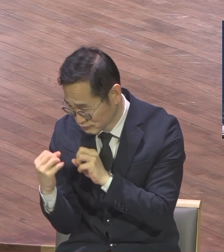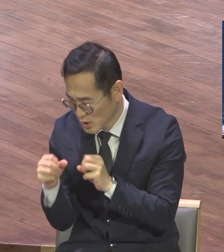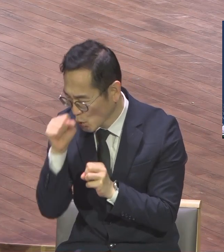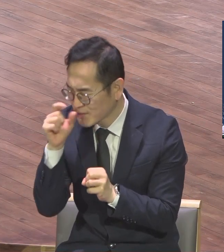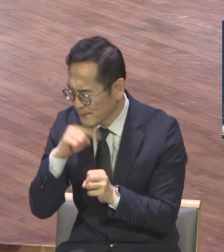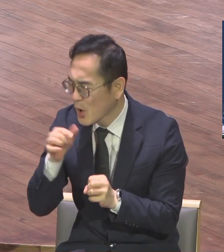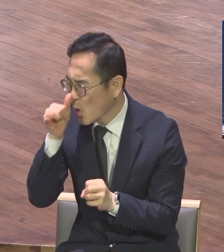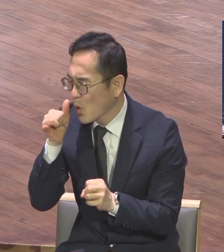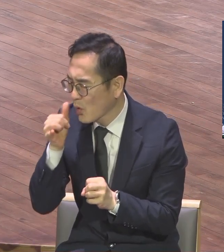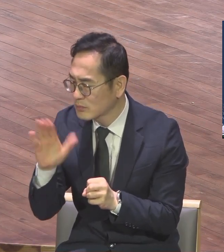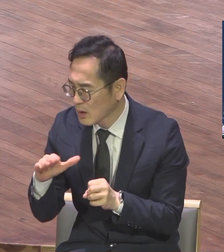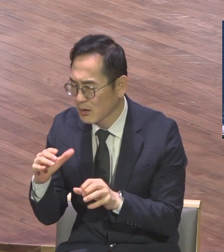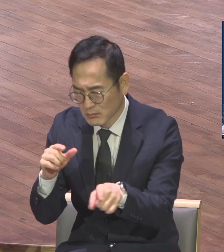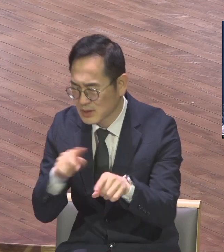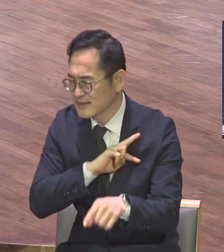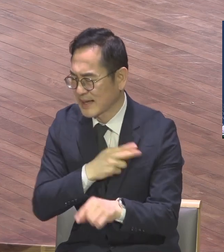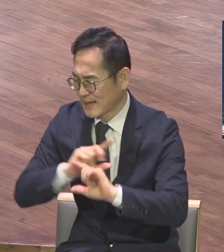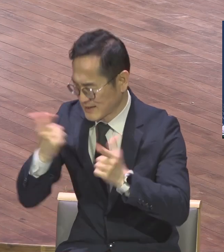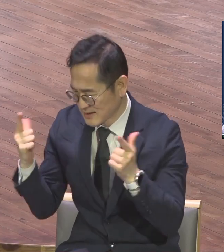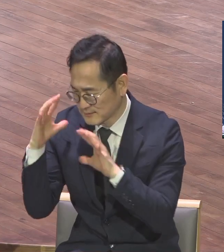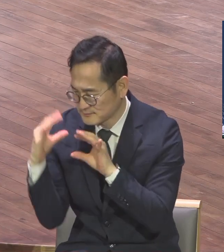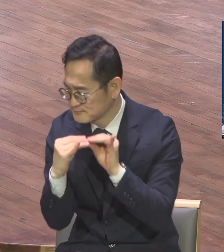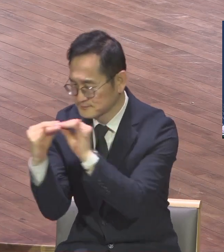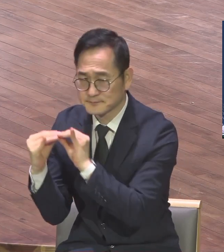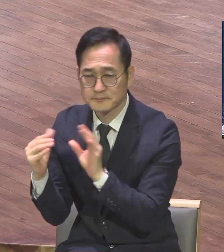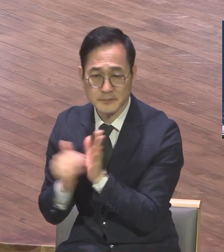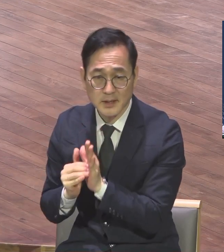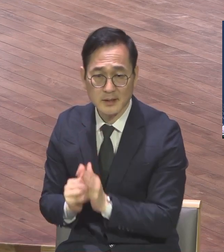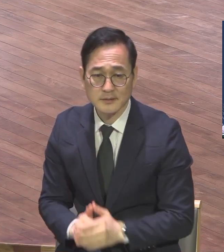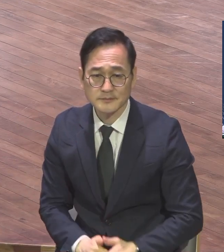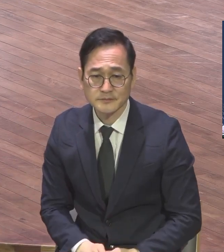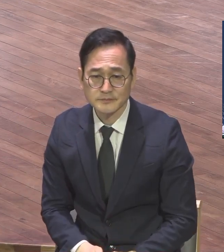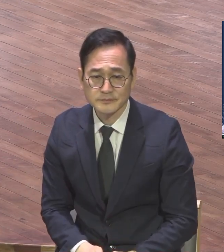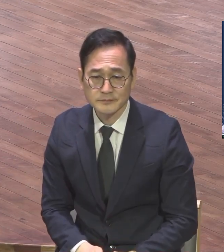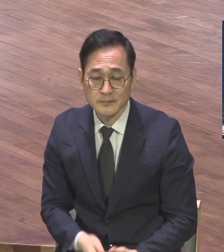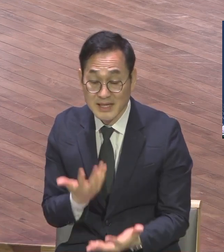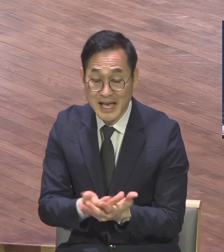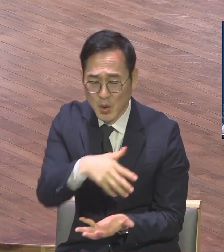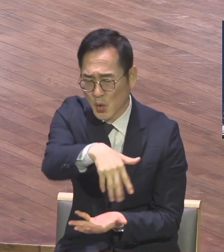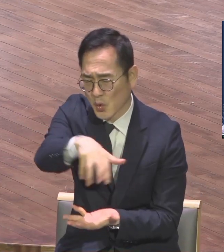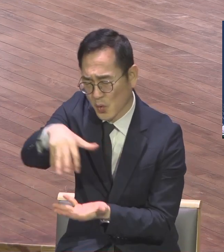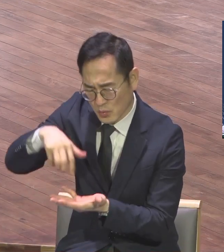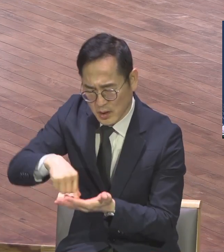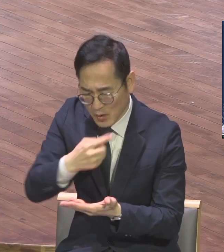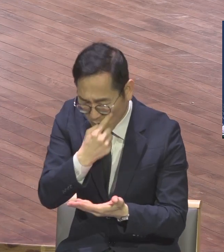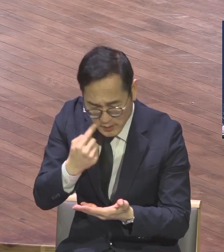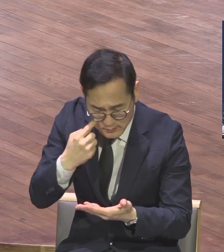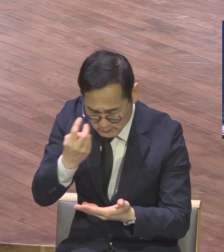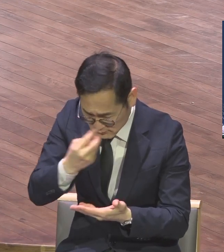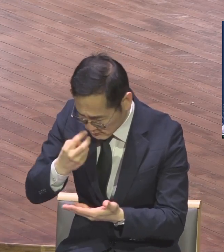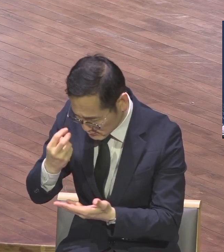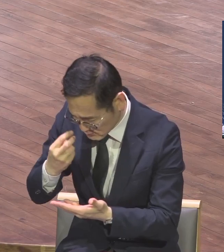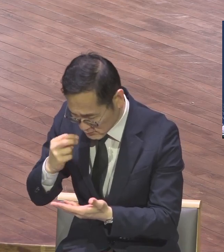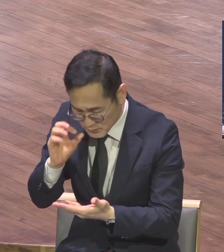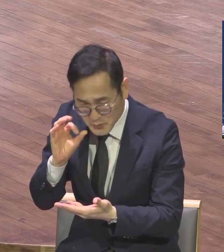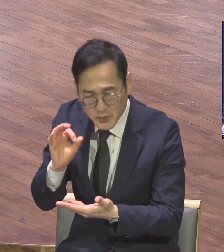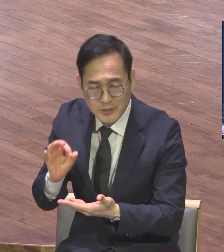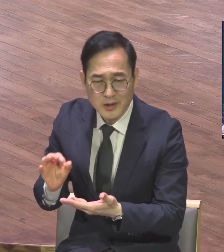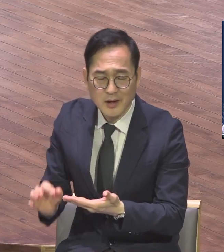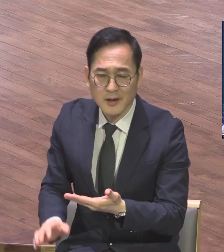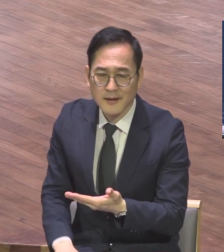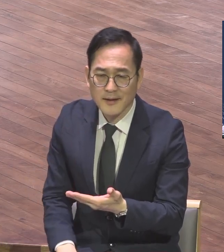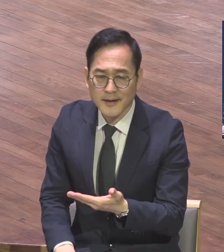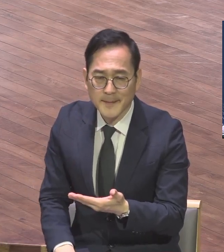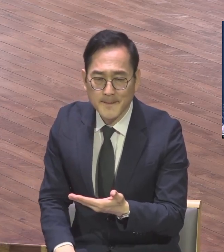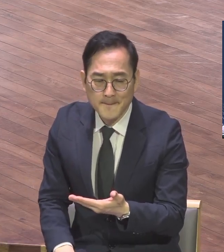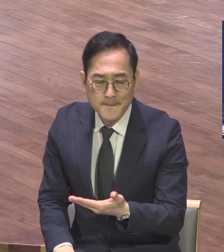저도 내용을 많이 봤어요. 비판하는 각 교단에서 그 자료들을 가지고. 주로 이제 뭐 재영전